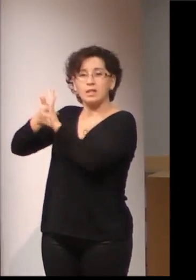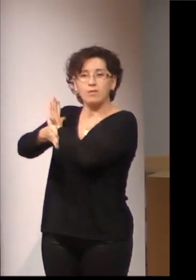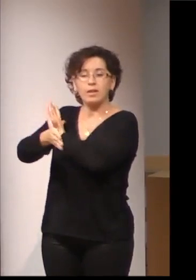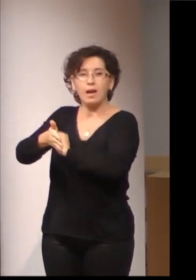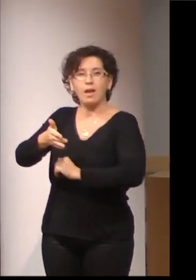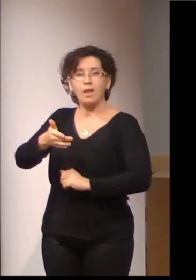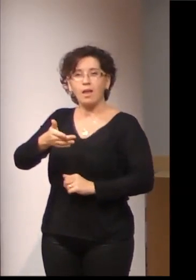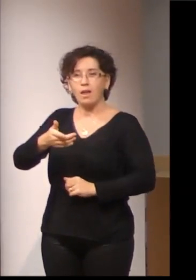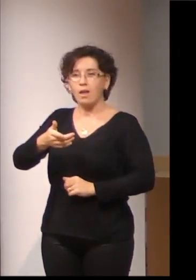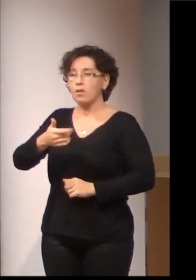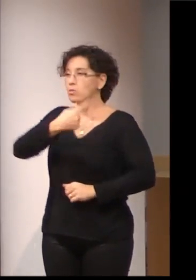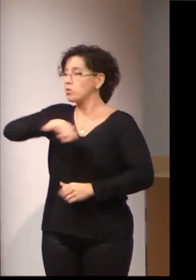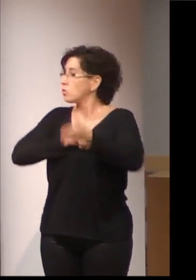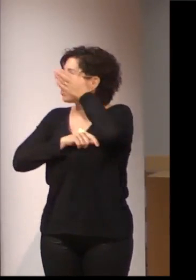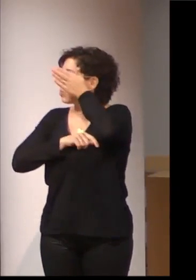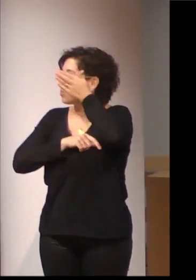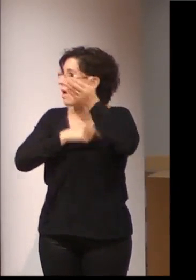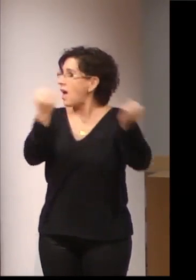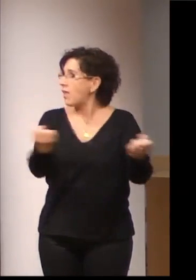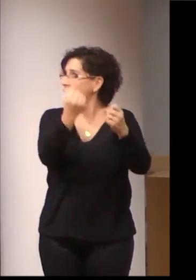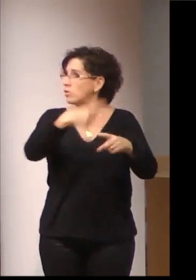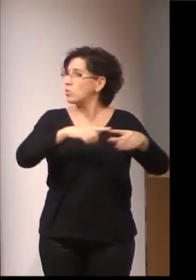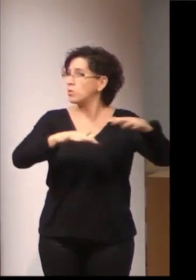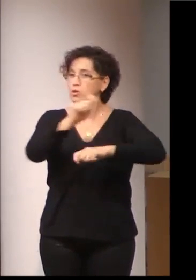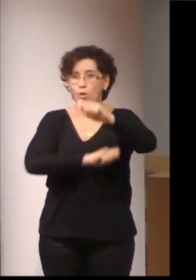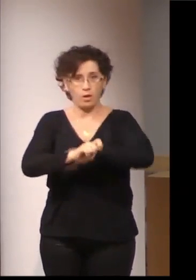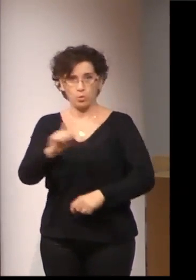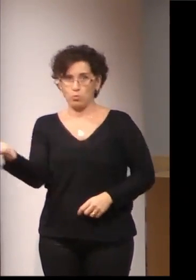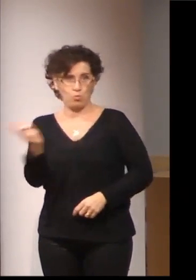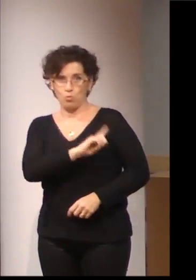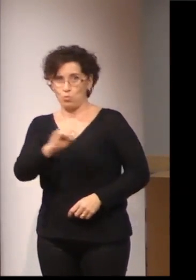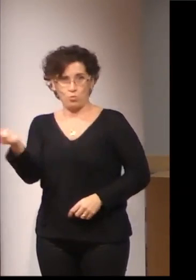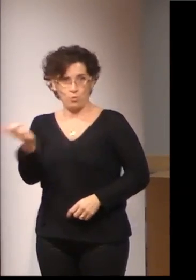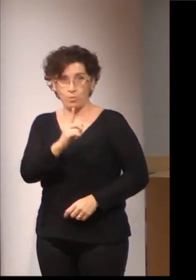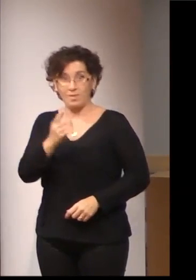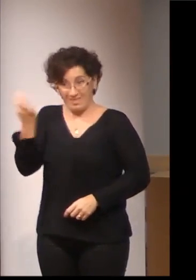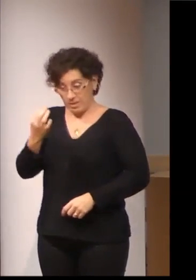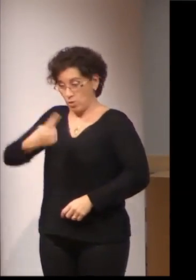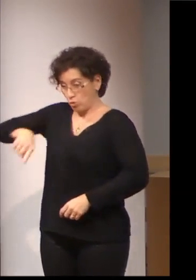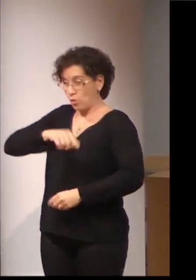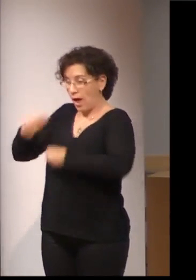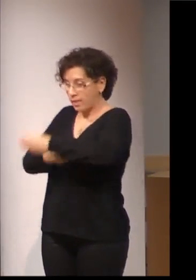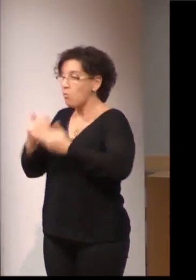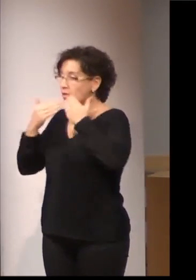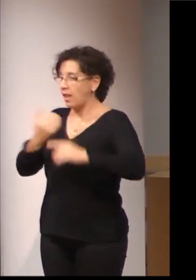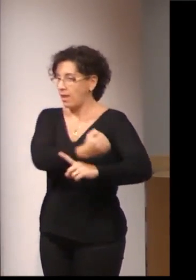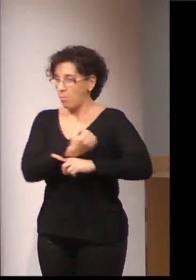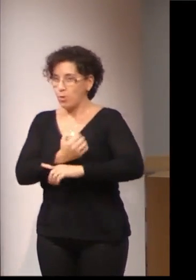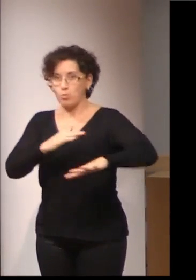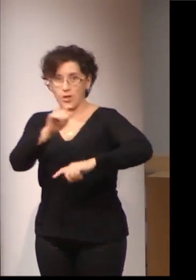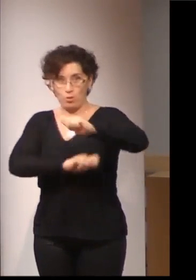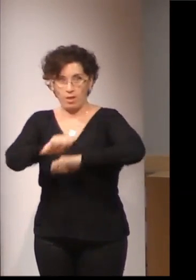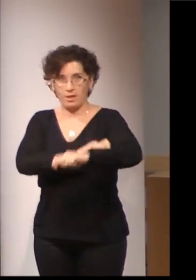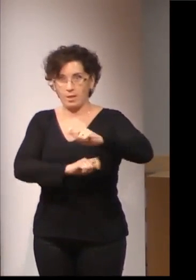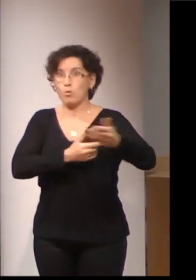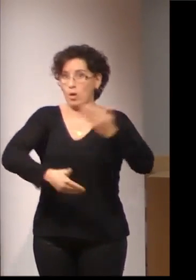la labor del movimiento asociativo, ni muchísimo menos. Nada de esto se podía haber hecho sin el movimiento asociativo, pero como esta era una